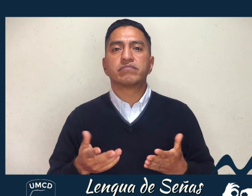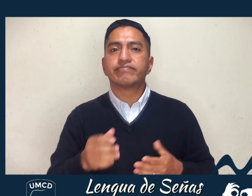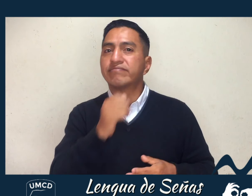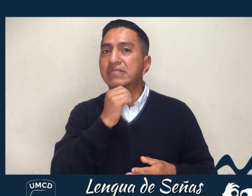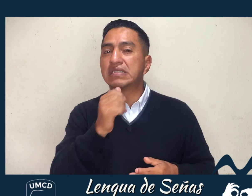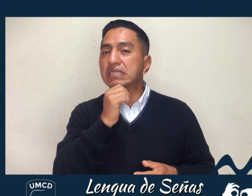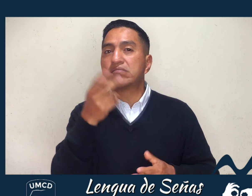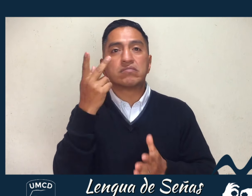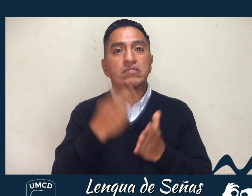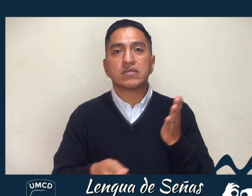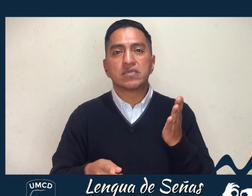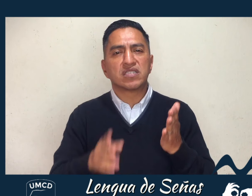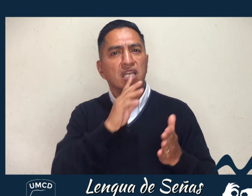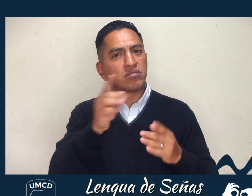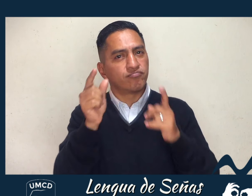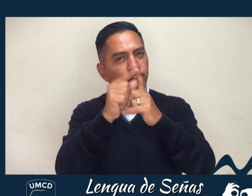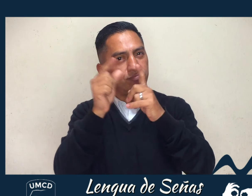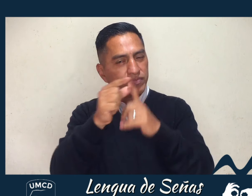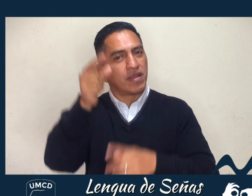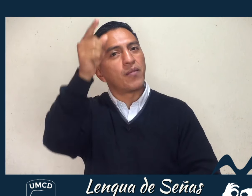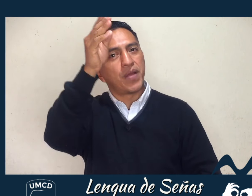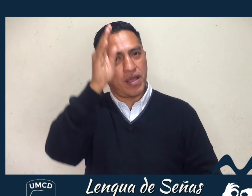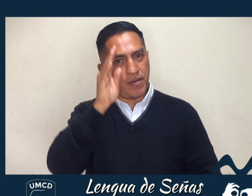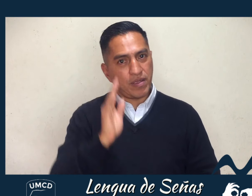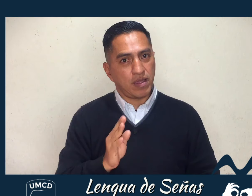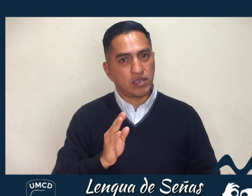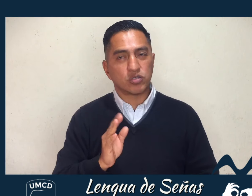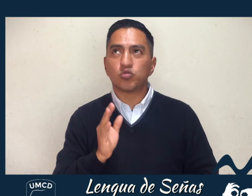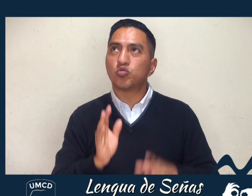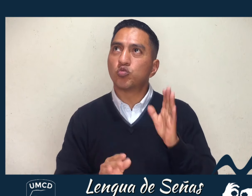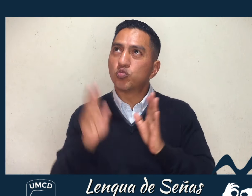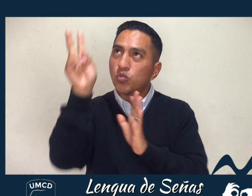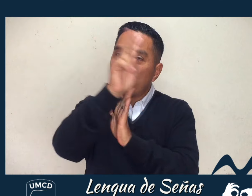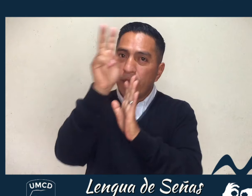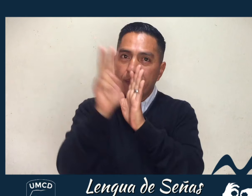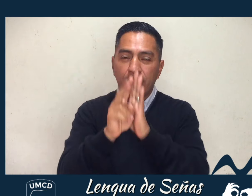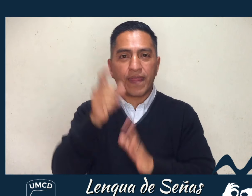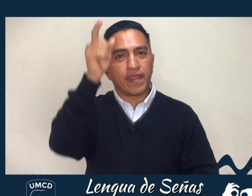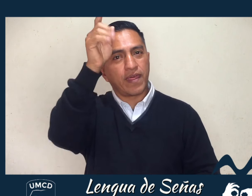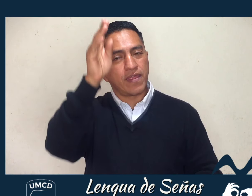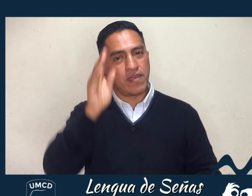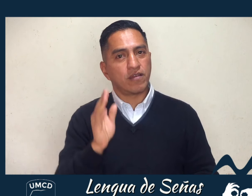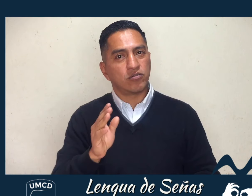de que eso no suceda, es con la palabra de Dios, con la voluntad de